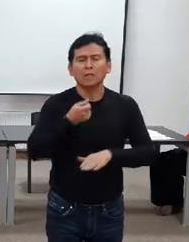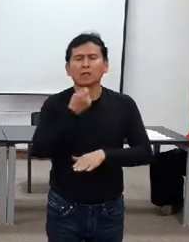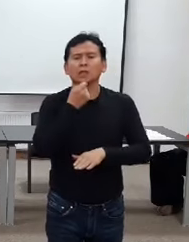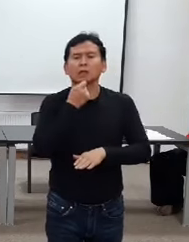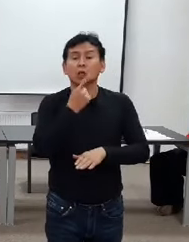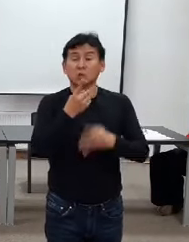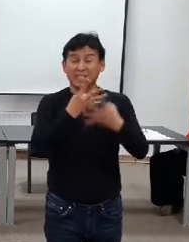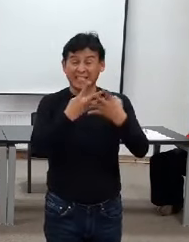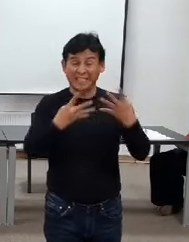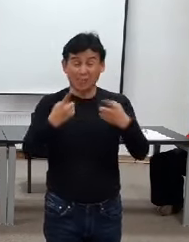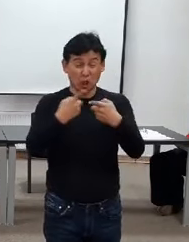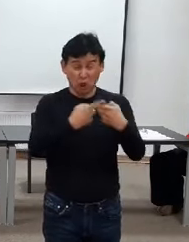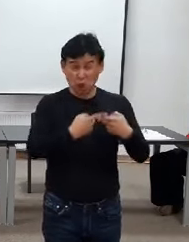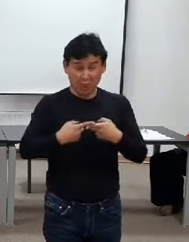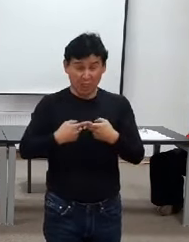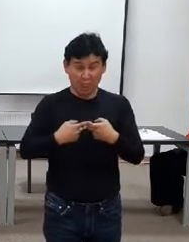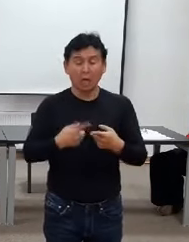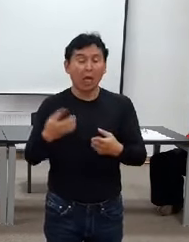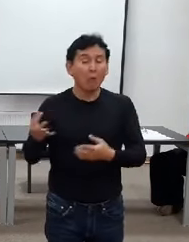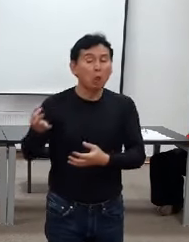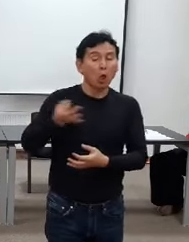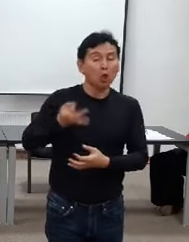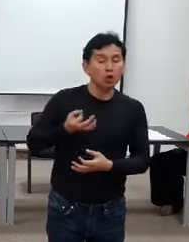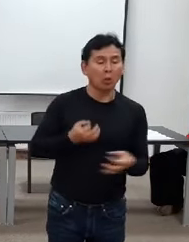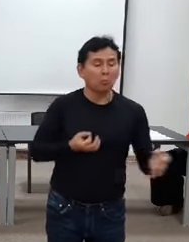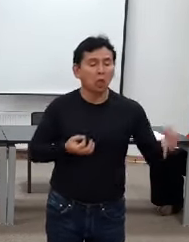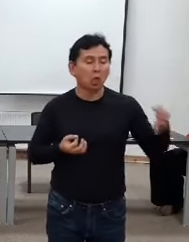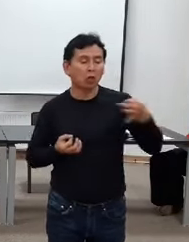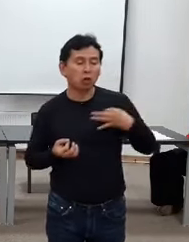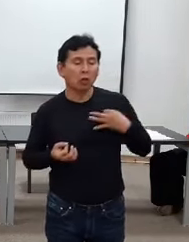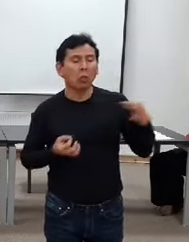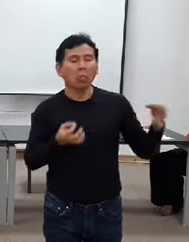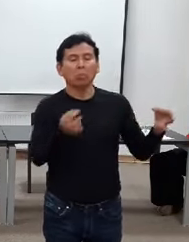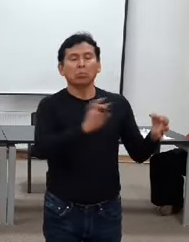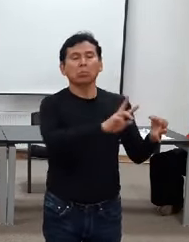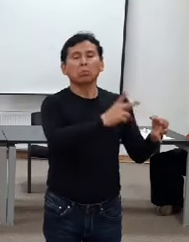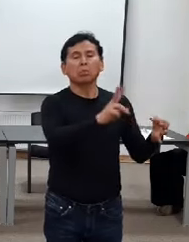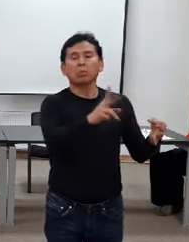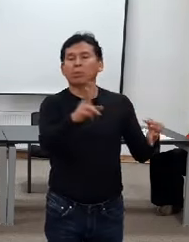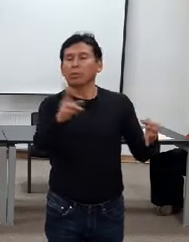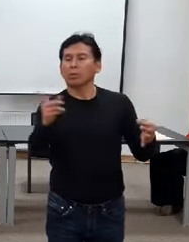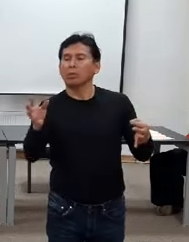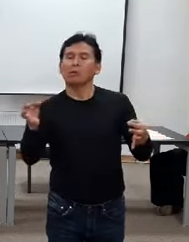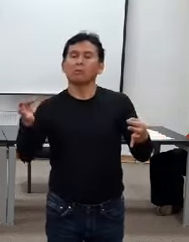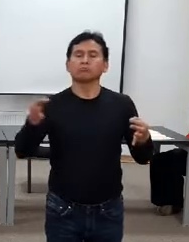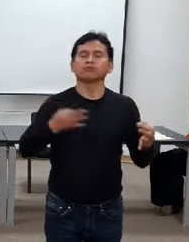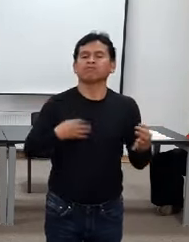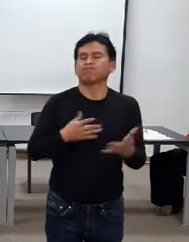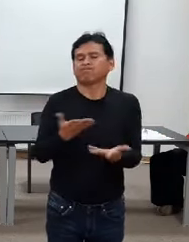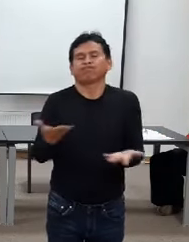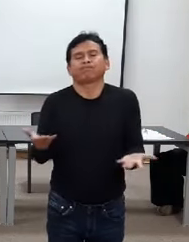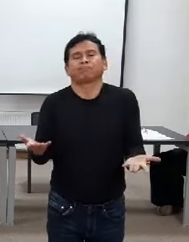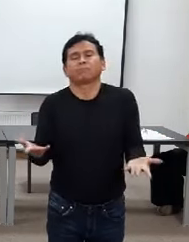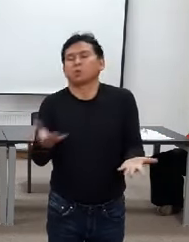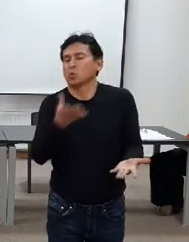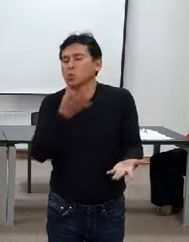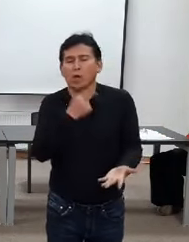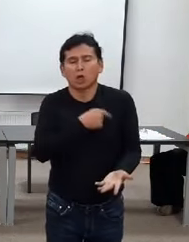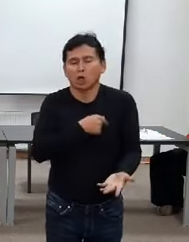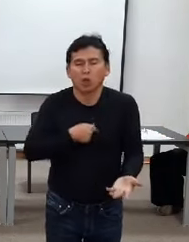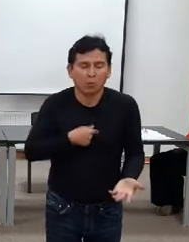llegan por redes sociales son: me contó la amiga de la amiga que tiene una amiga, un conocido, que hay una pareja que ingresó, pero no hay nombre